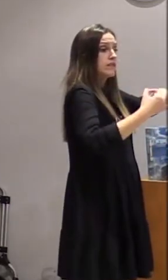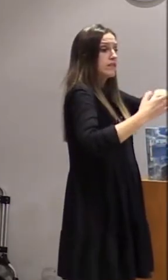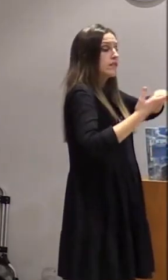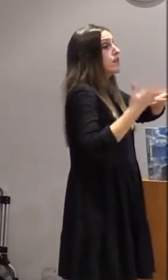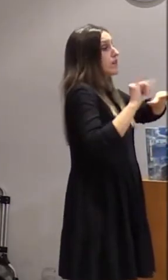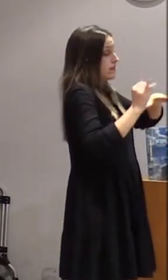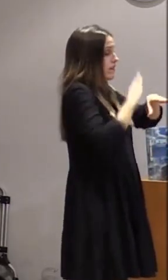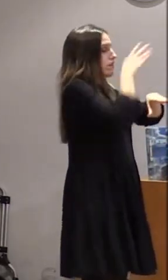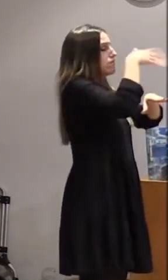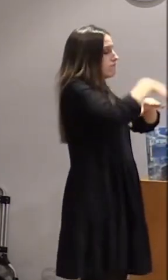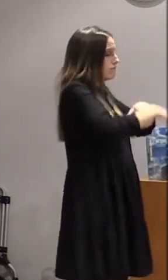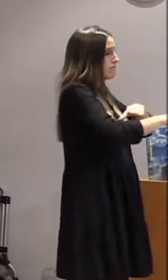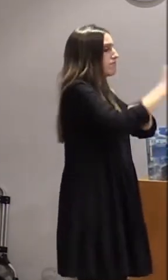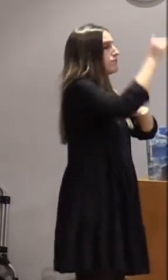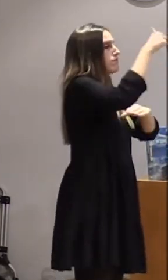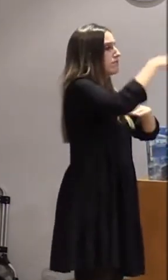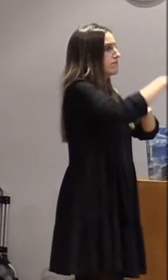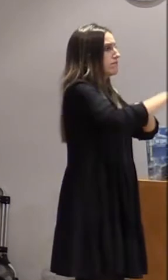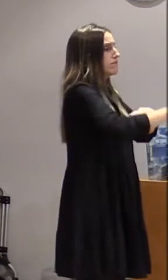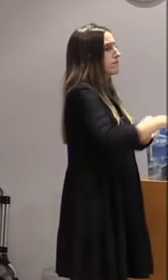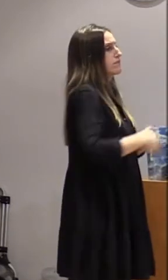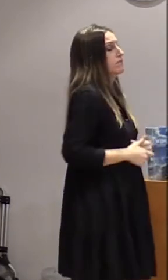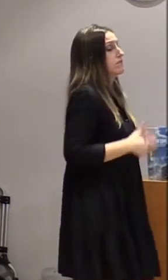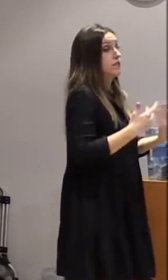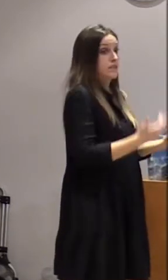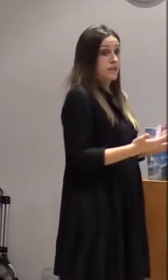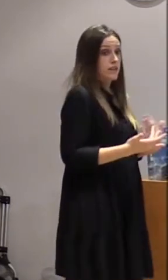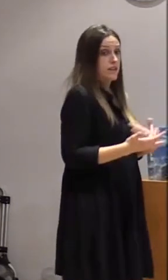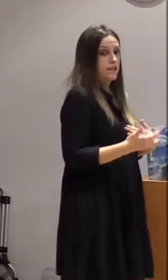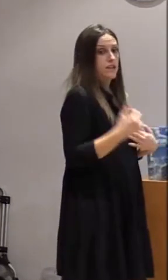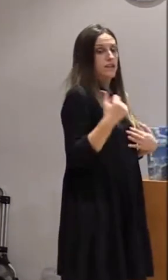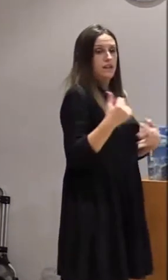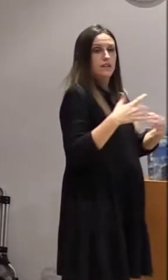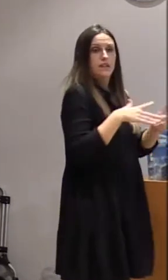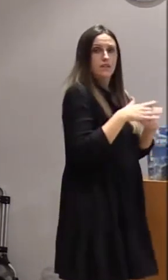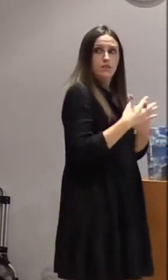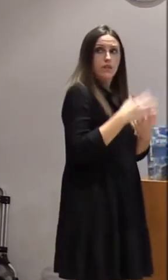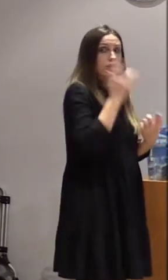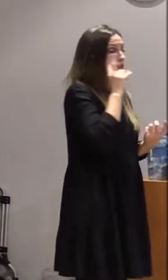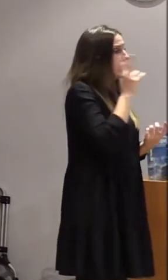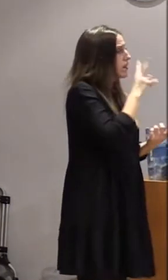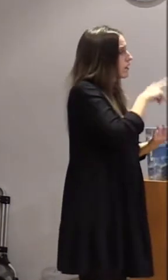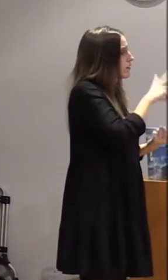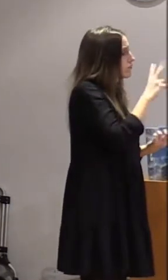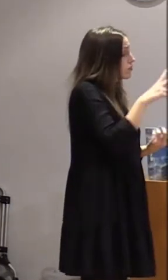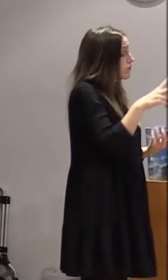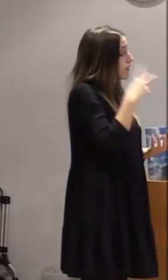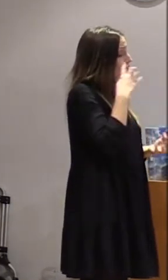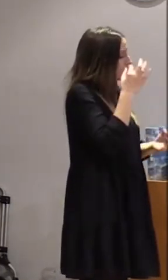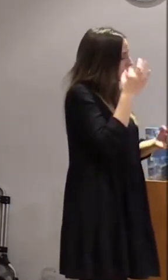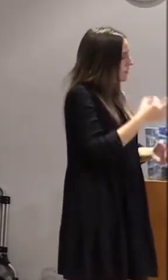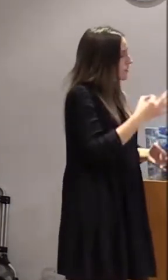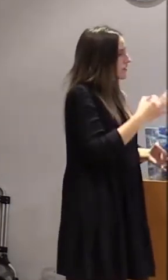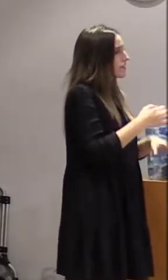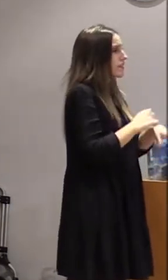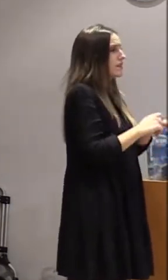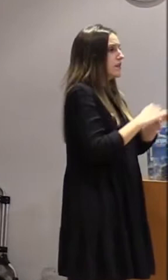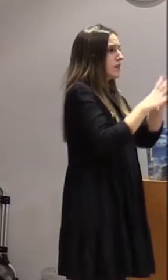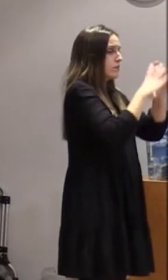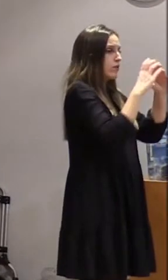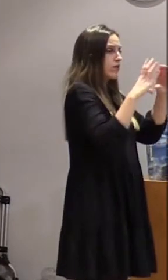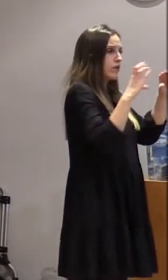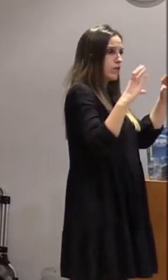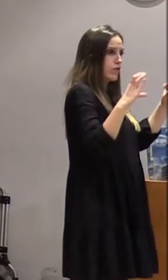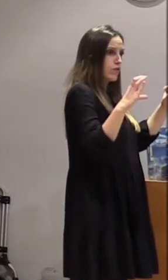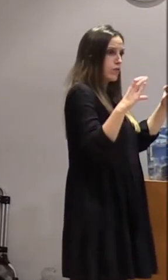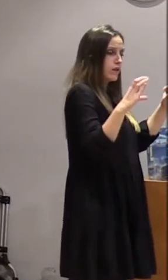forman nubes lenticulares al sur de los Pirineos. Es decir, en este caso, la observación atenta del tipo de nube que ha puesto un pintor,